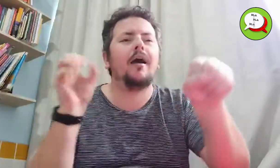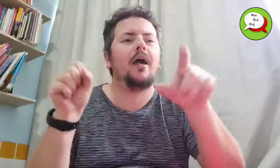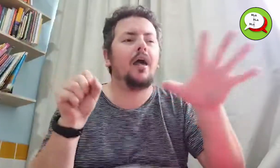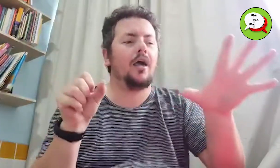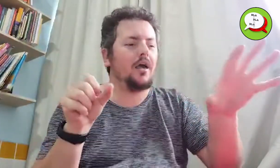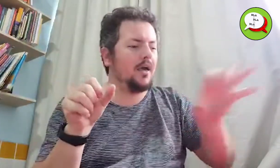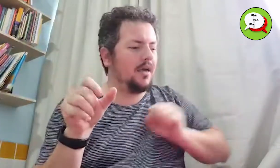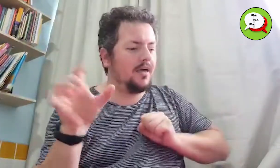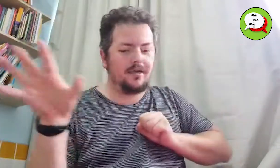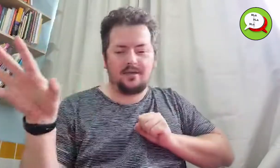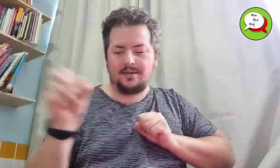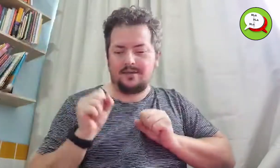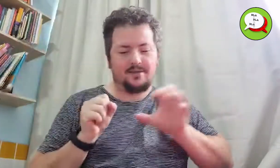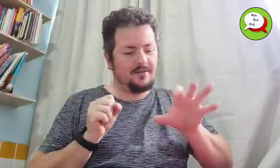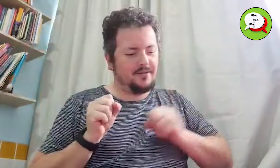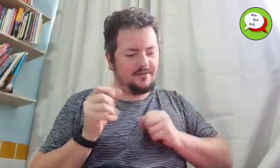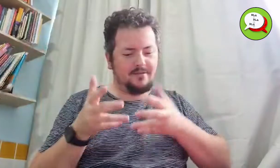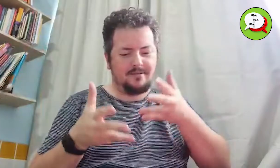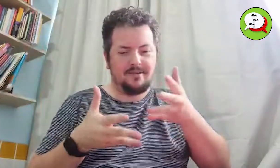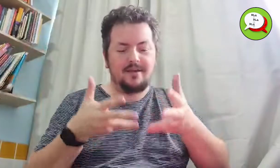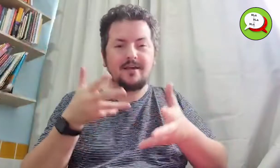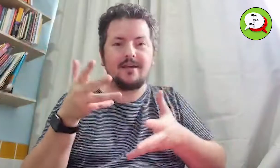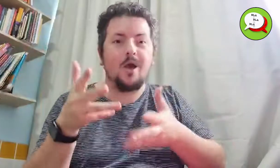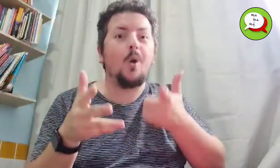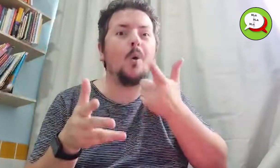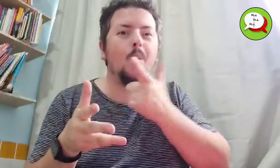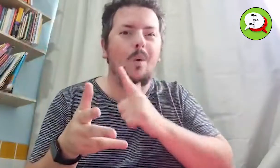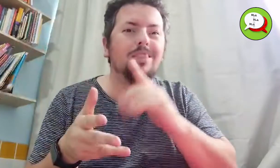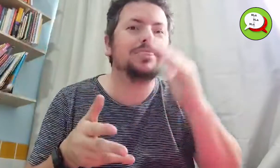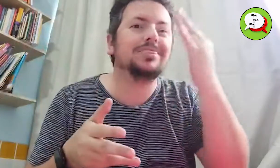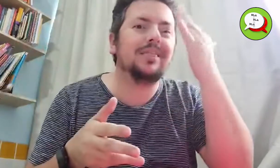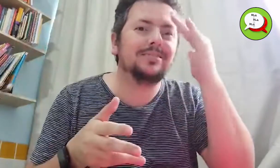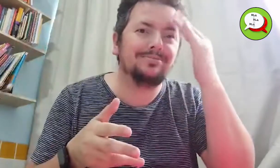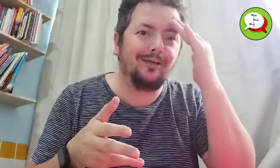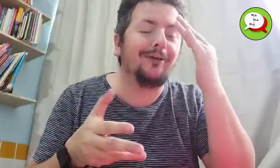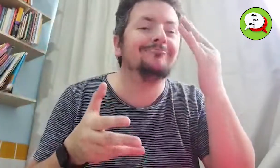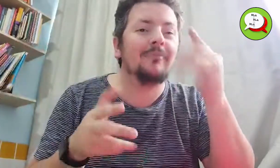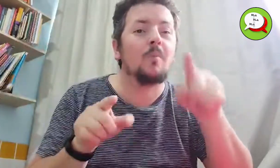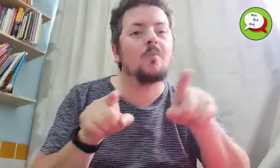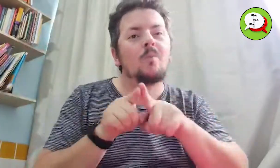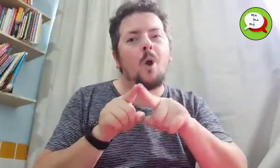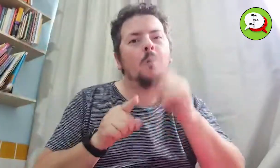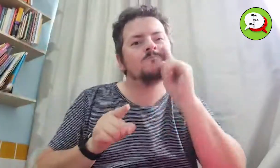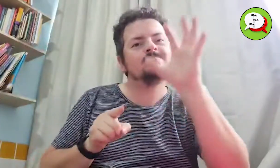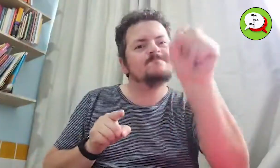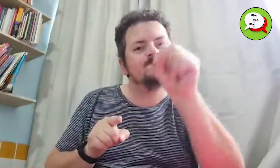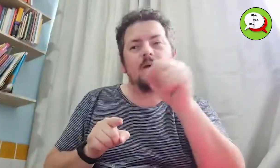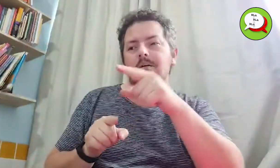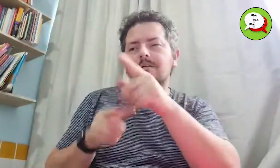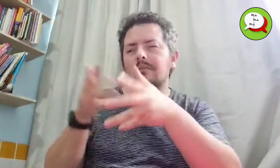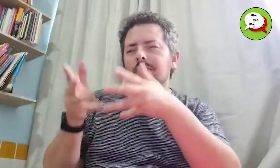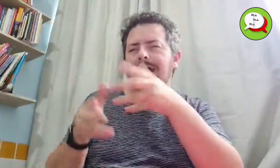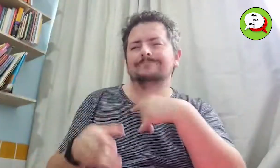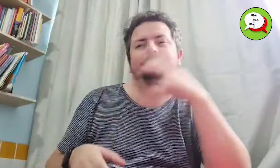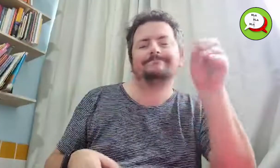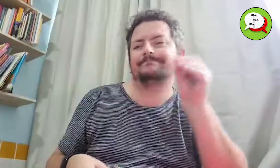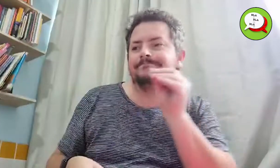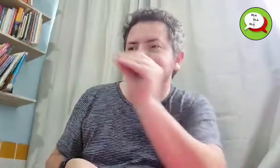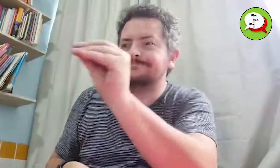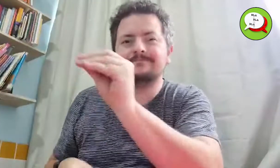o tempo ele foi então absorvendo essa língua, tendo aquisição linguística, começando a compreender como